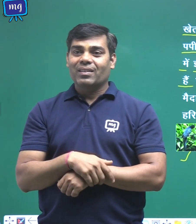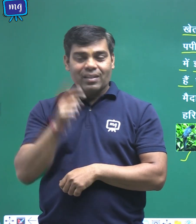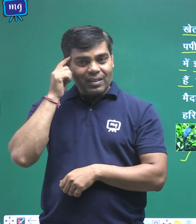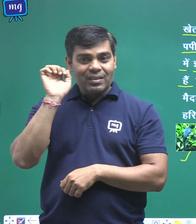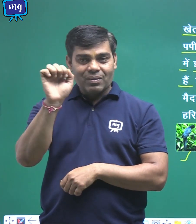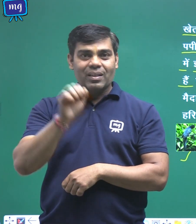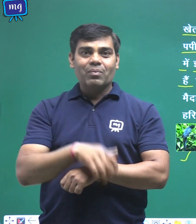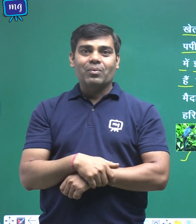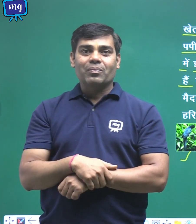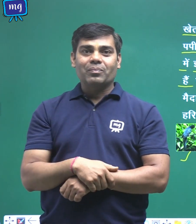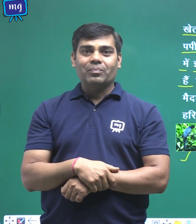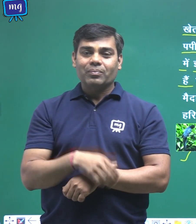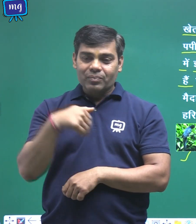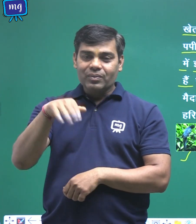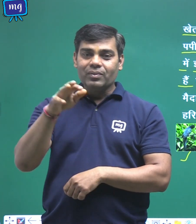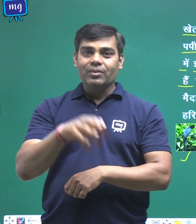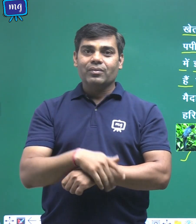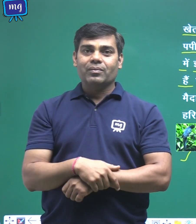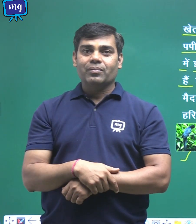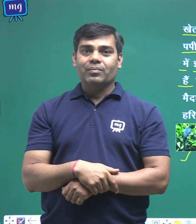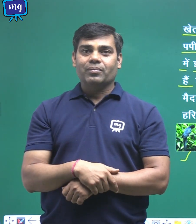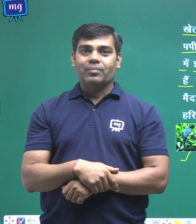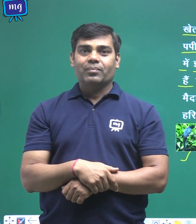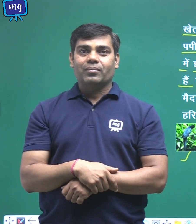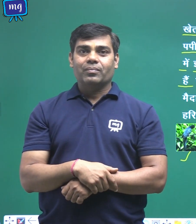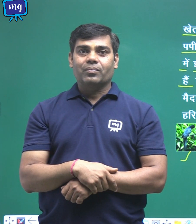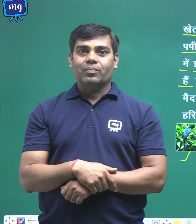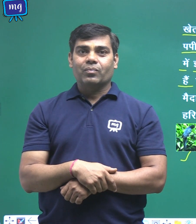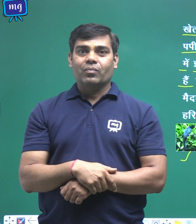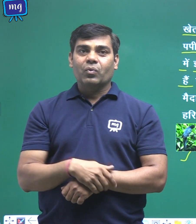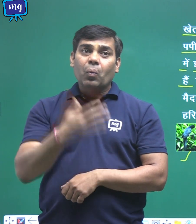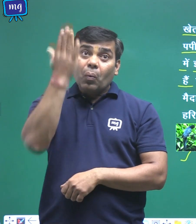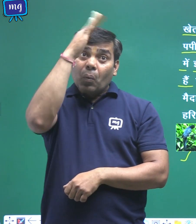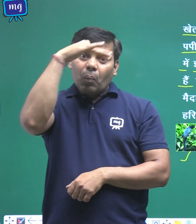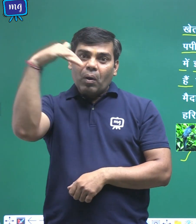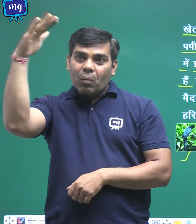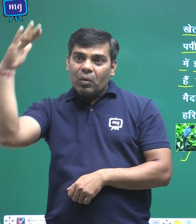आपको? आगे चलें। पर्वतों से